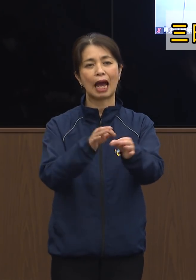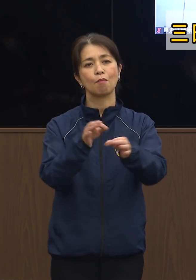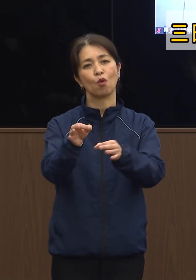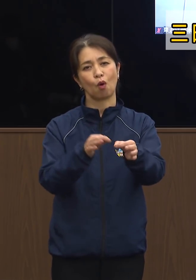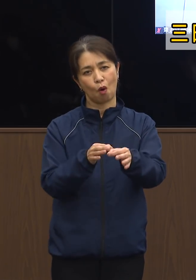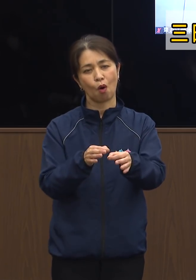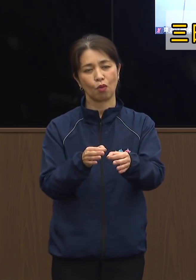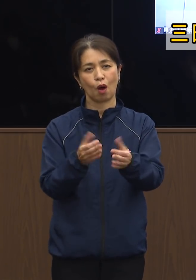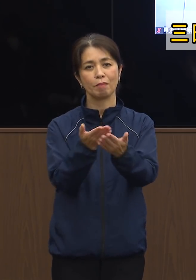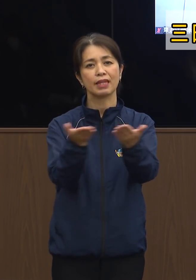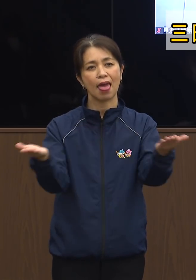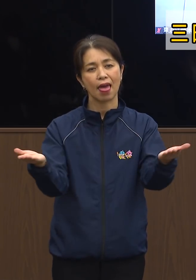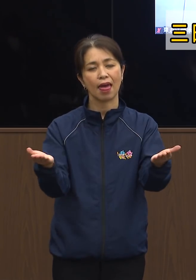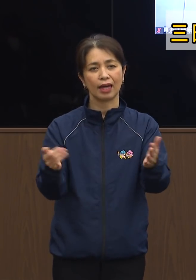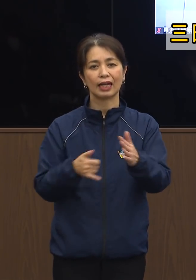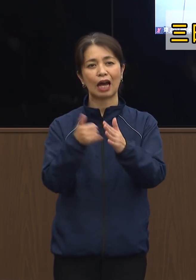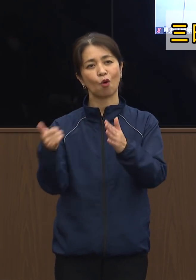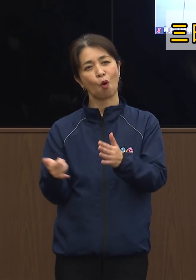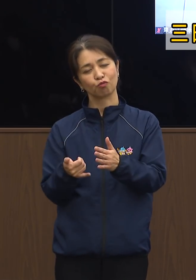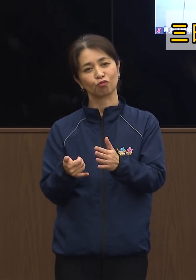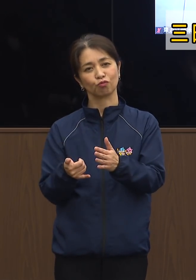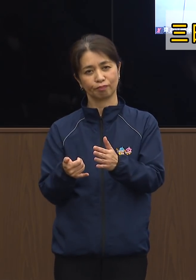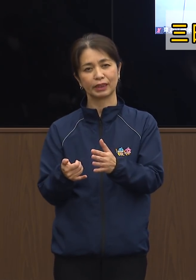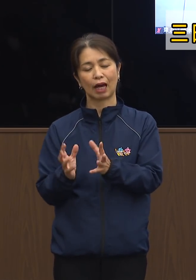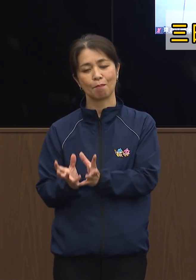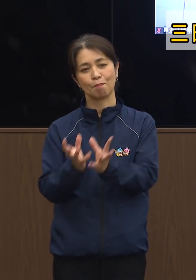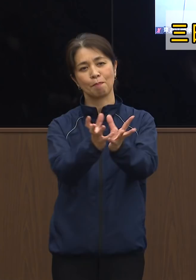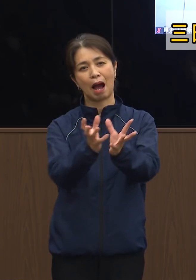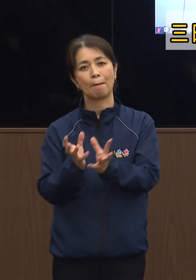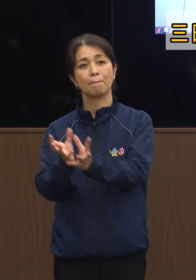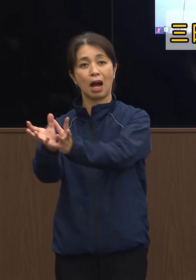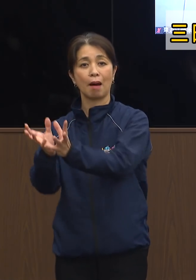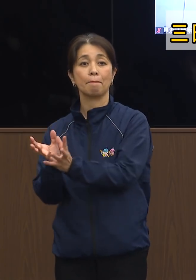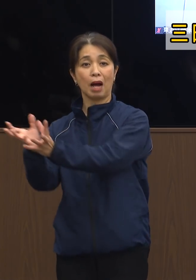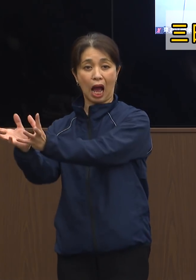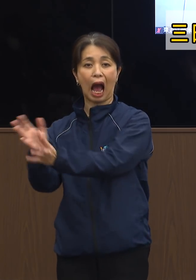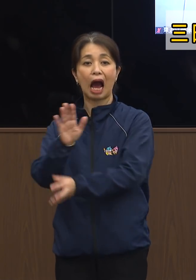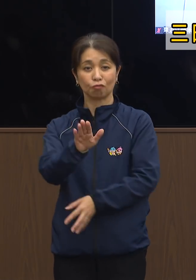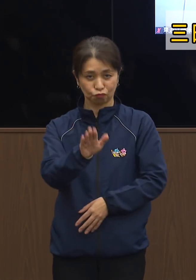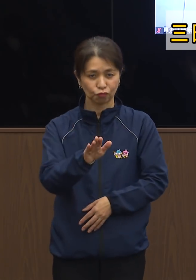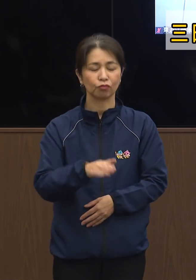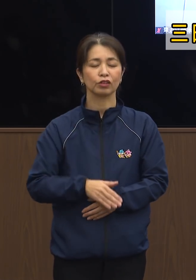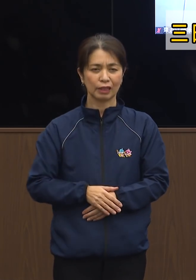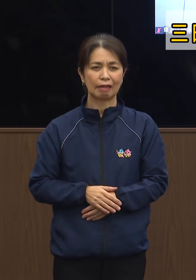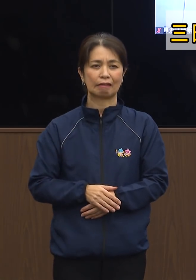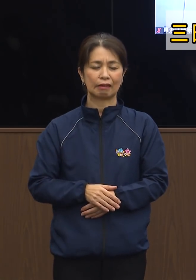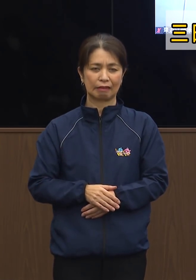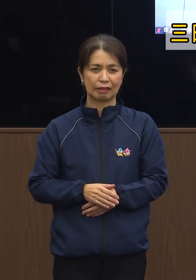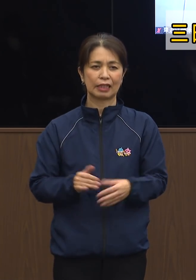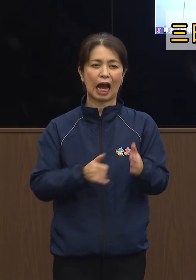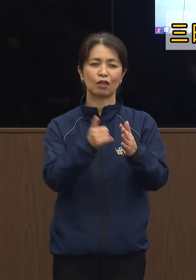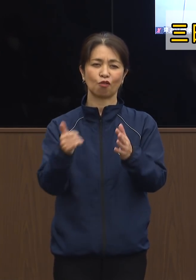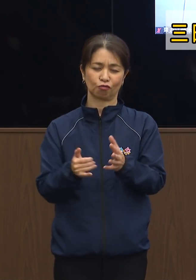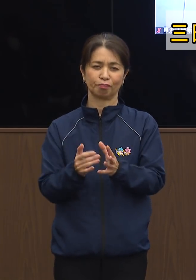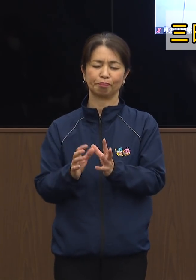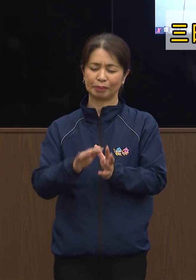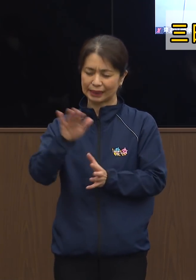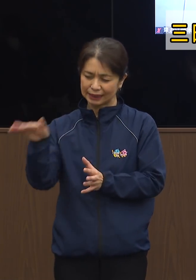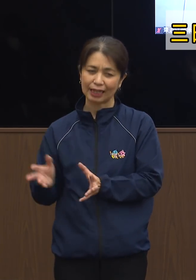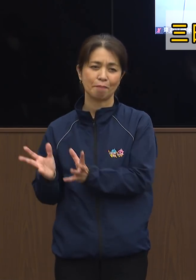連れ等で出かけられている事象も見受けられますことから、家族全員で出かけるのではな